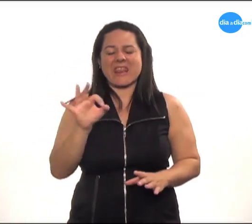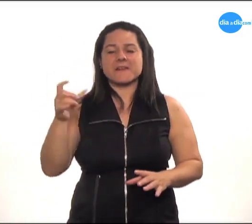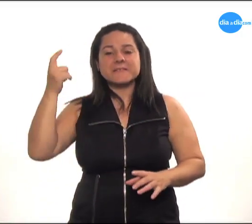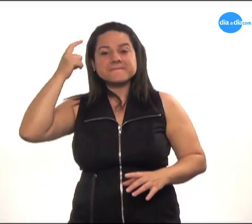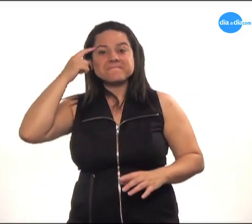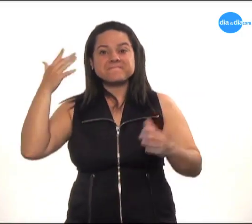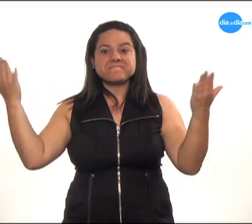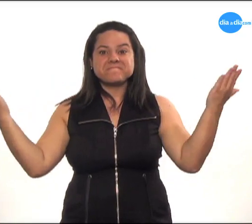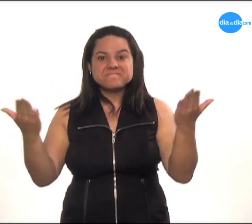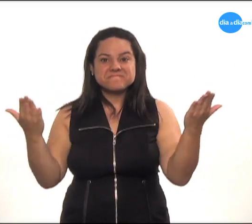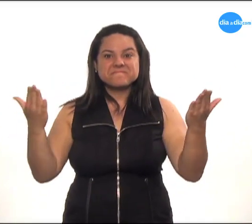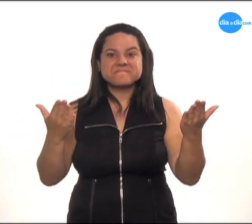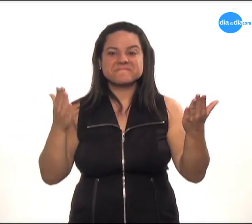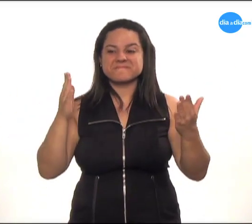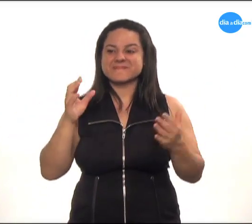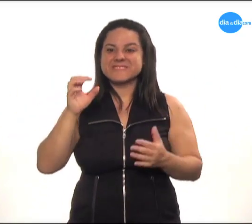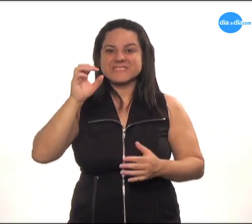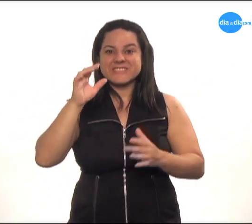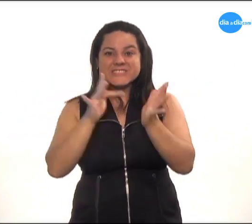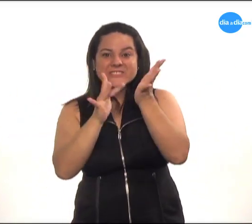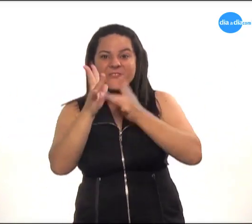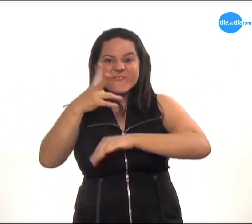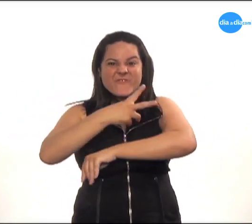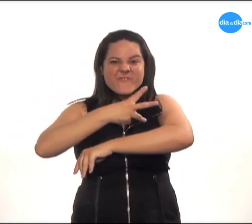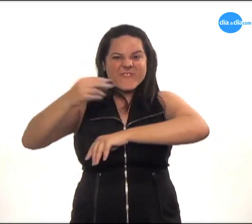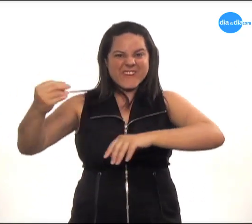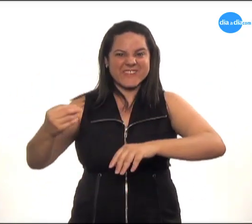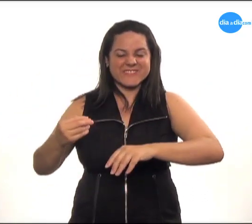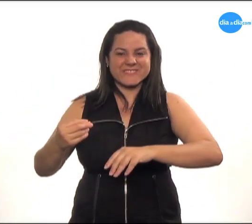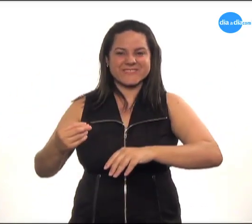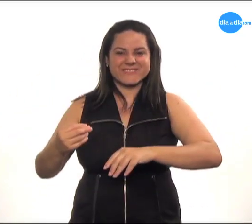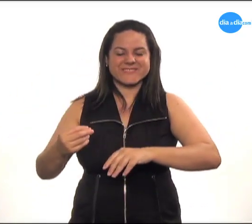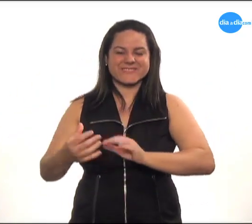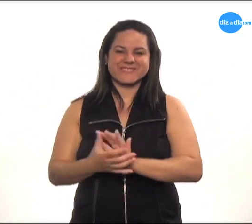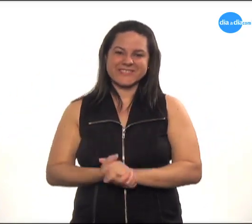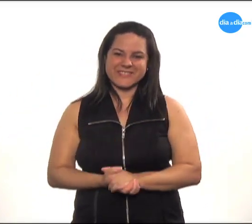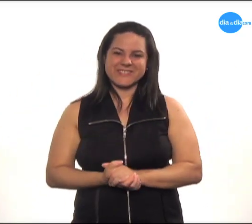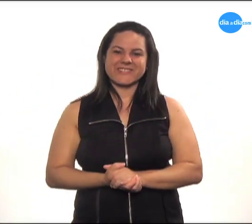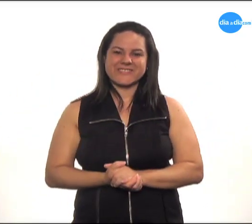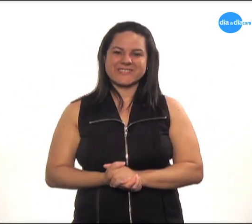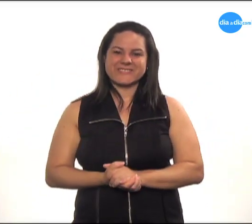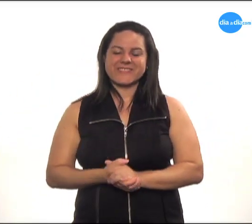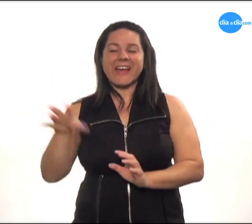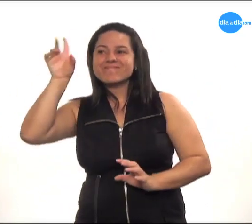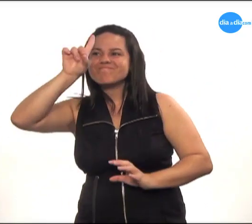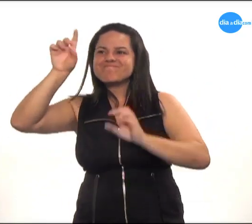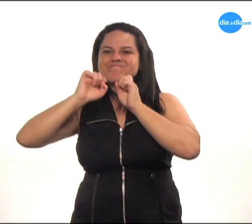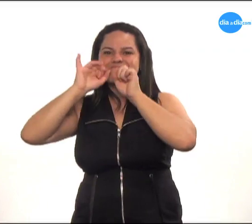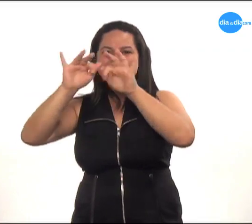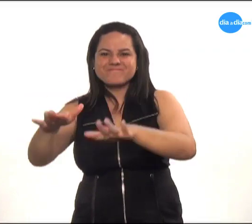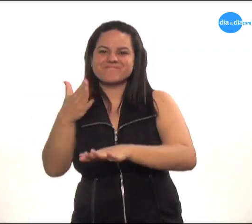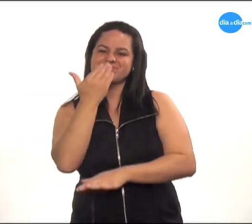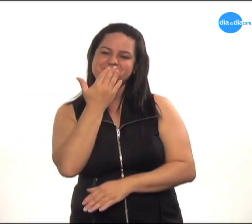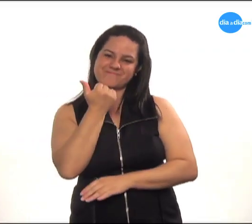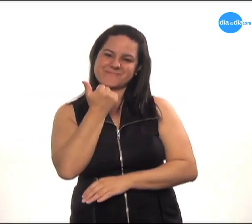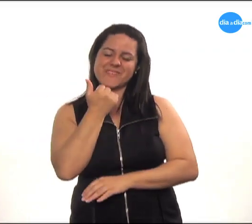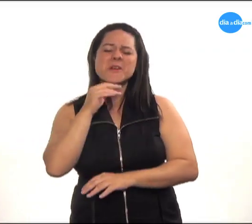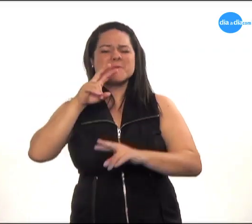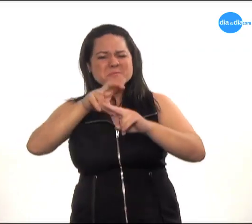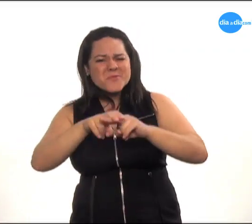céu aberto e tal. Porque vale a pena servir a Jesus de todo o nosso coração. Nessa noite